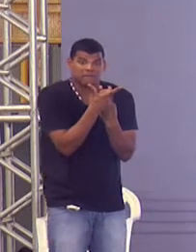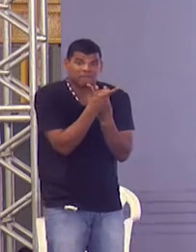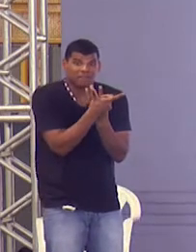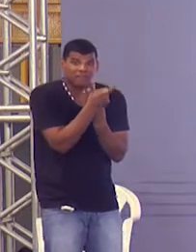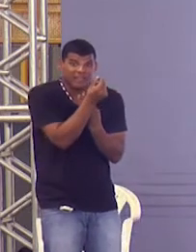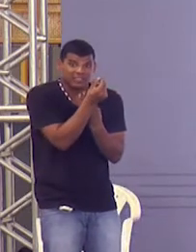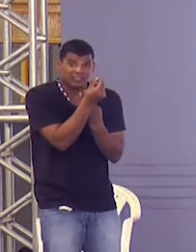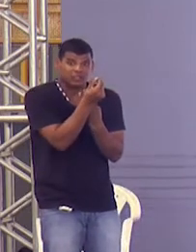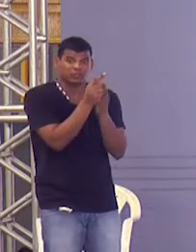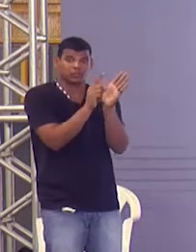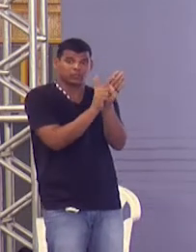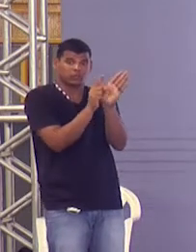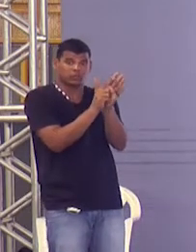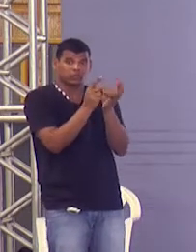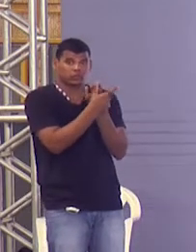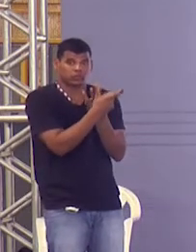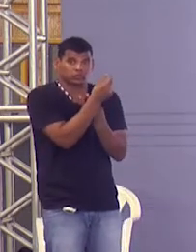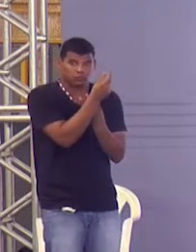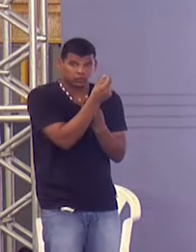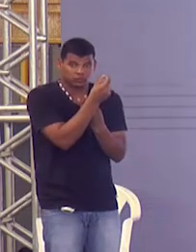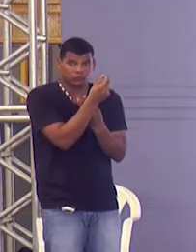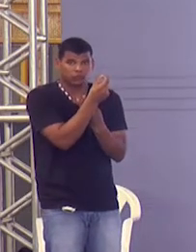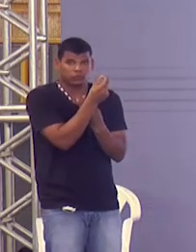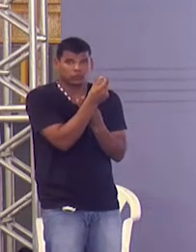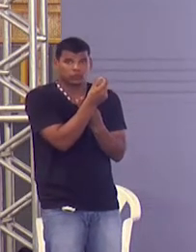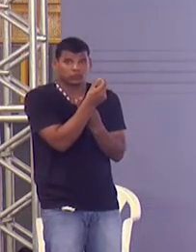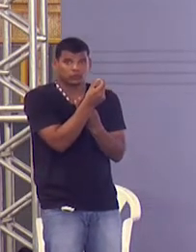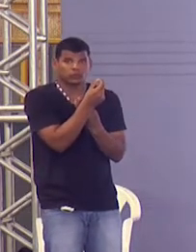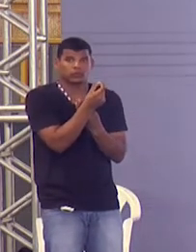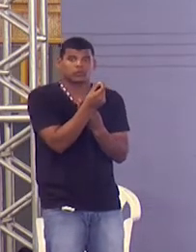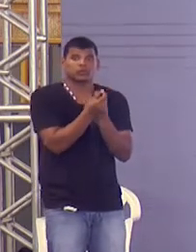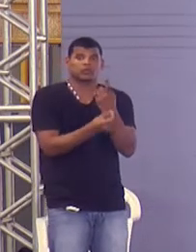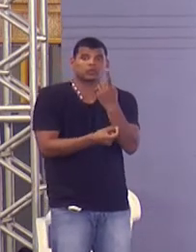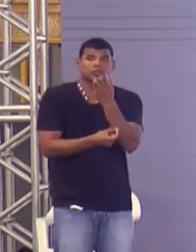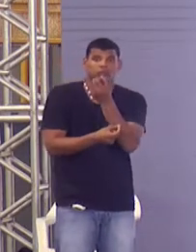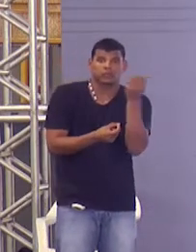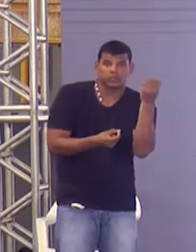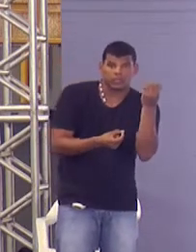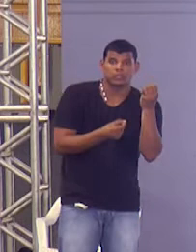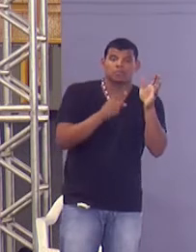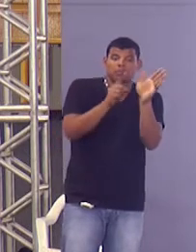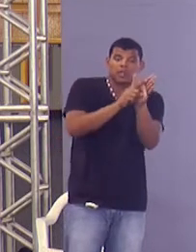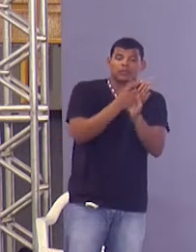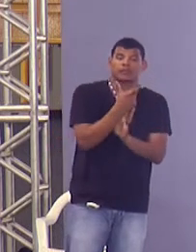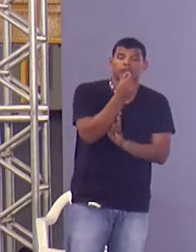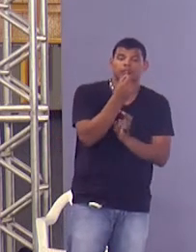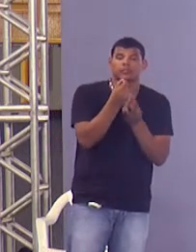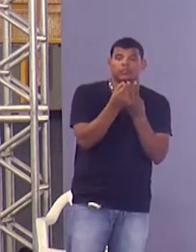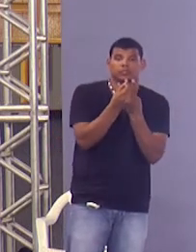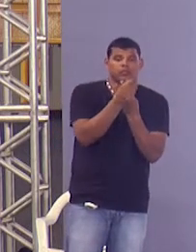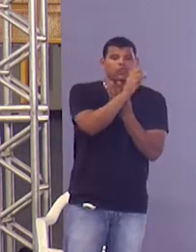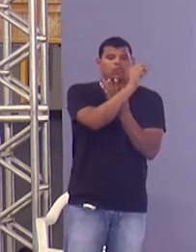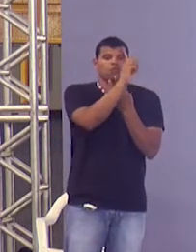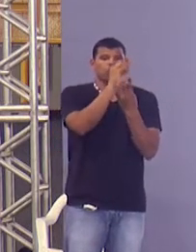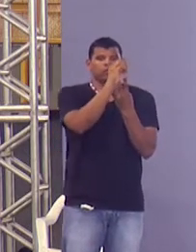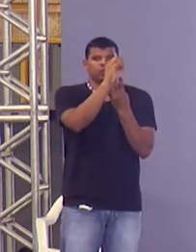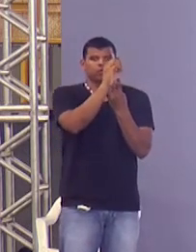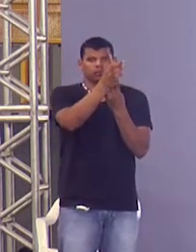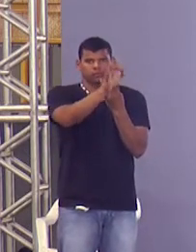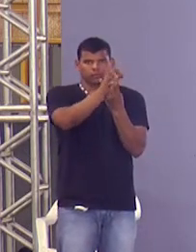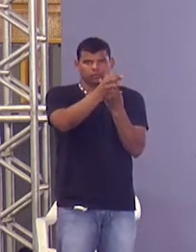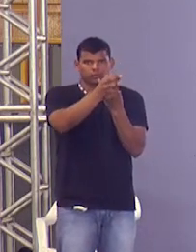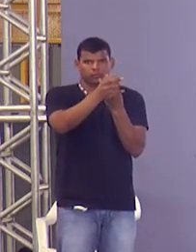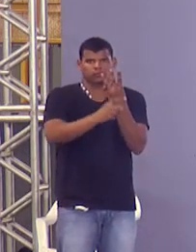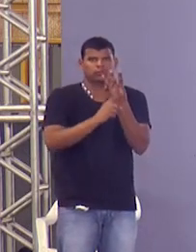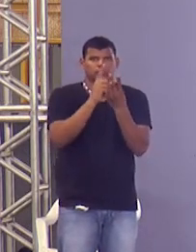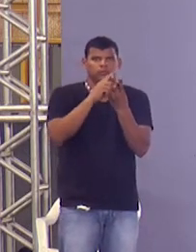minuendo. Como o minuendo é 100, eu vou subtrair 20, vai ficar quanto? 80. E